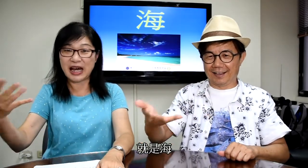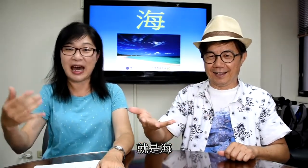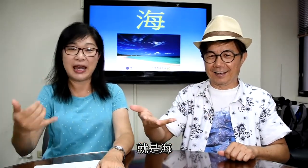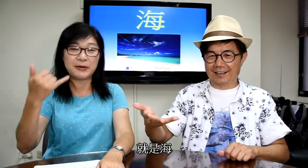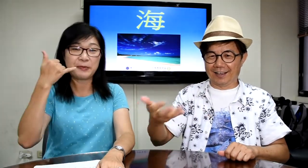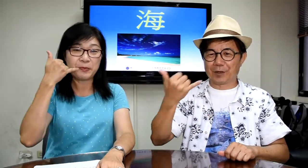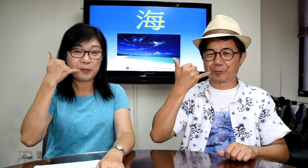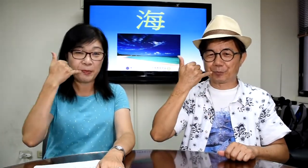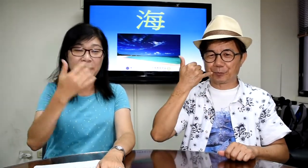海，